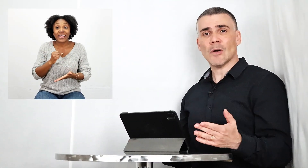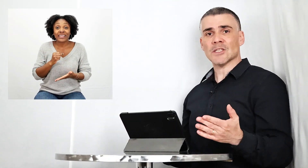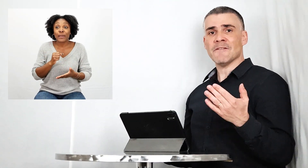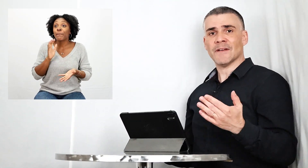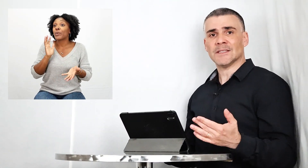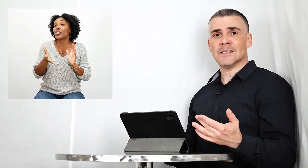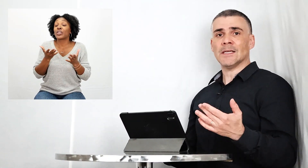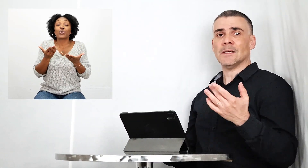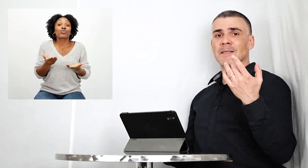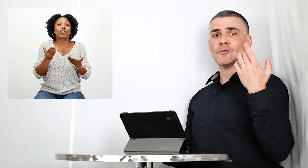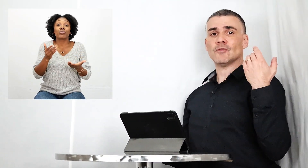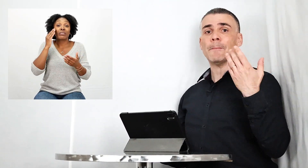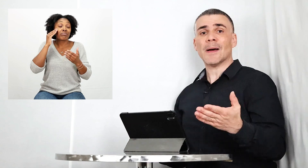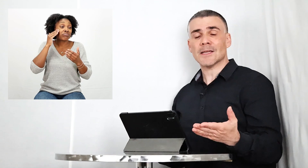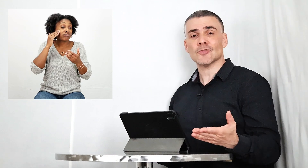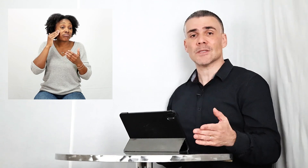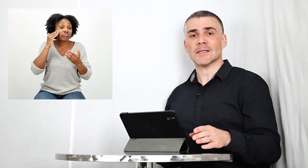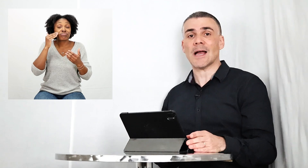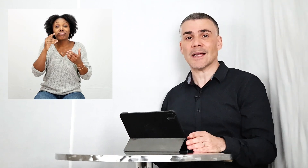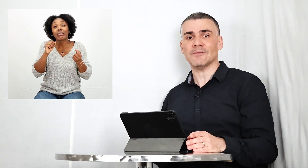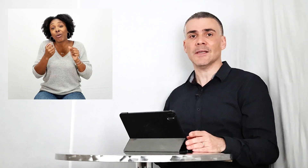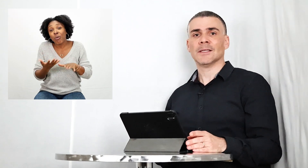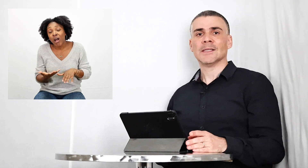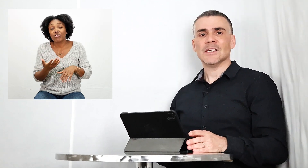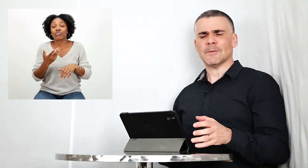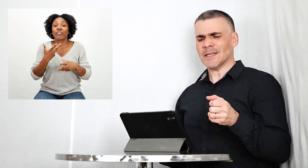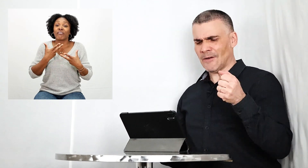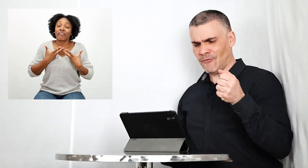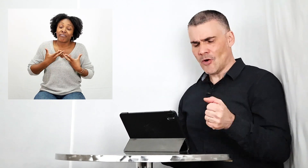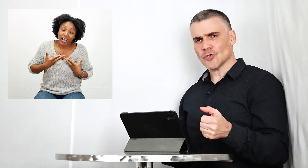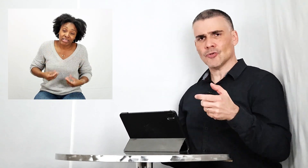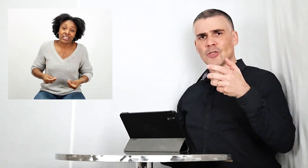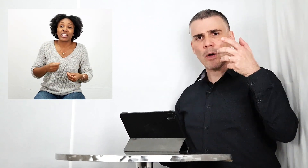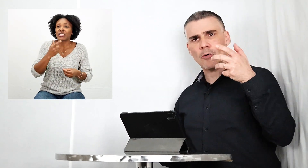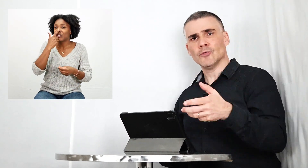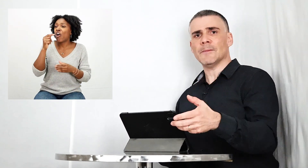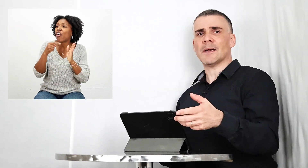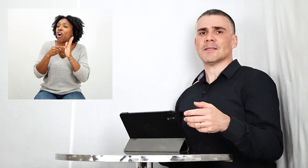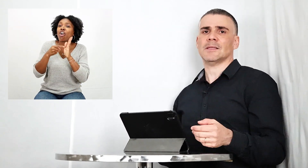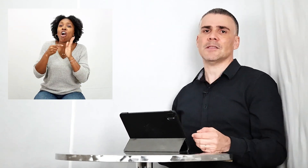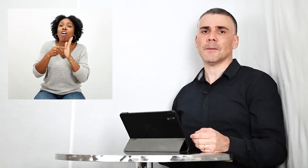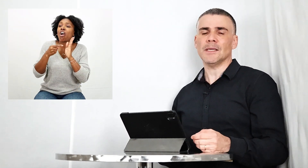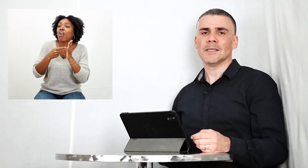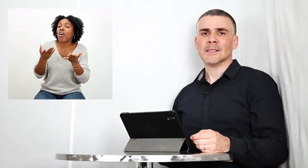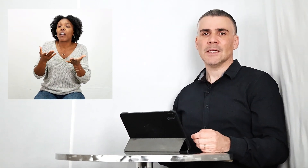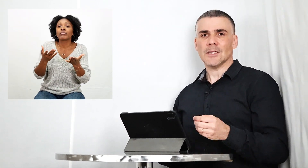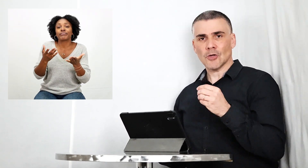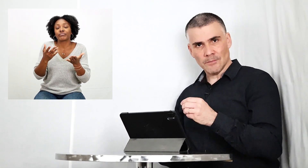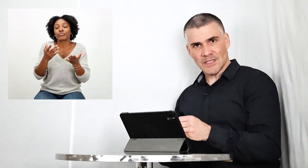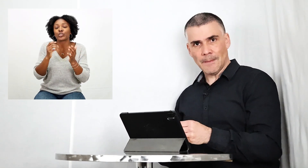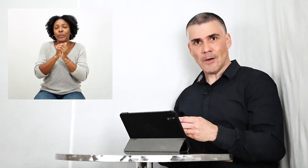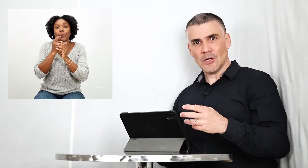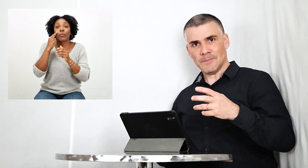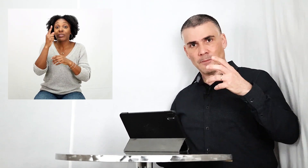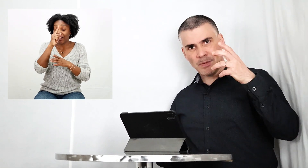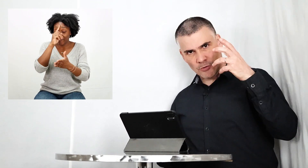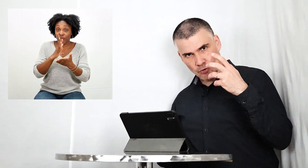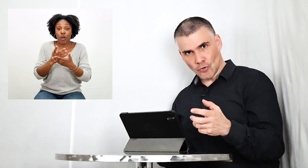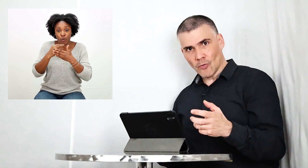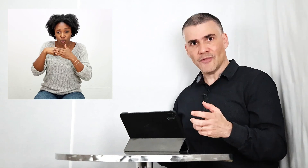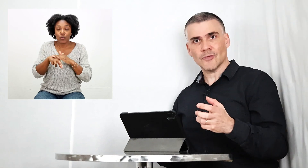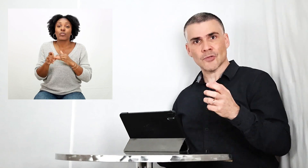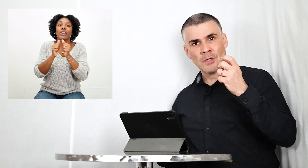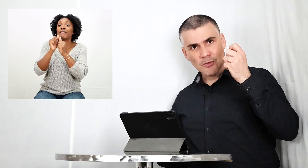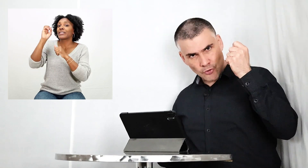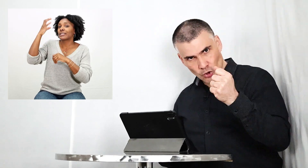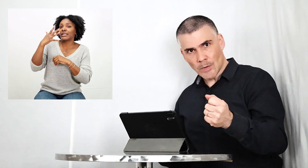tu es découragé, fatigué, parce que tu ne vois pas la chose arriver. J'aimerais que ta foi aujourd'hui soit renouvelée par le Saint-Esprit et que, comme dit la parole, parce que tu